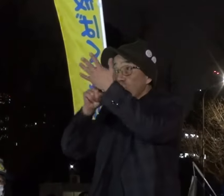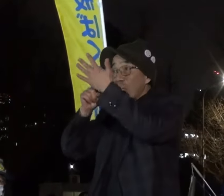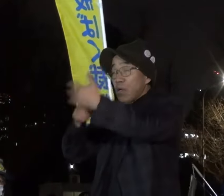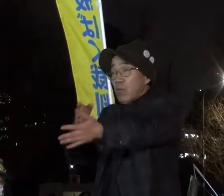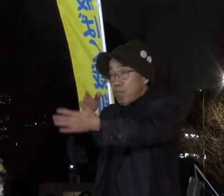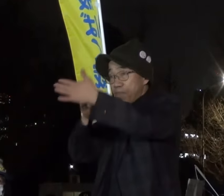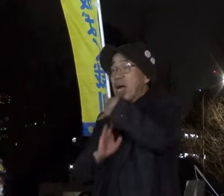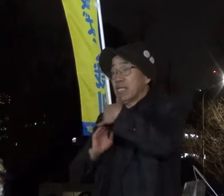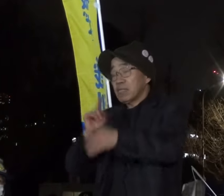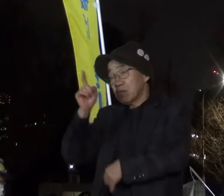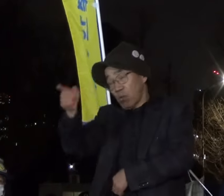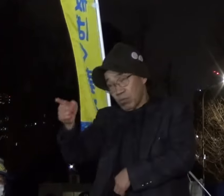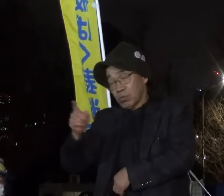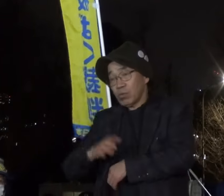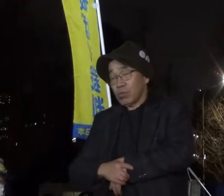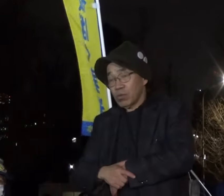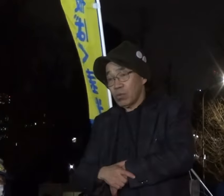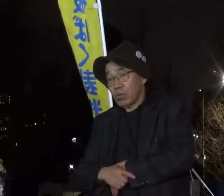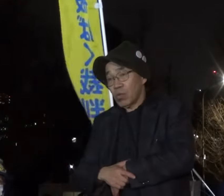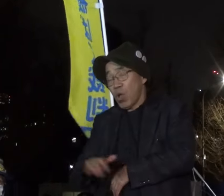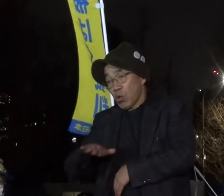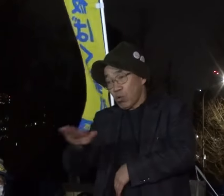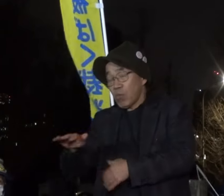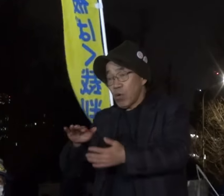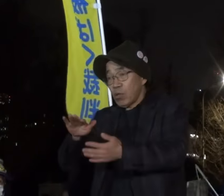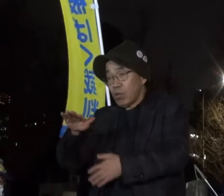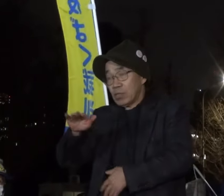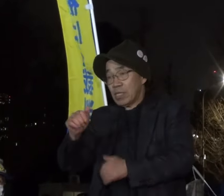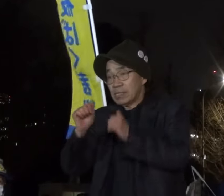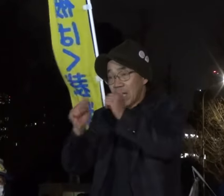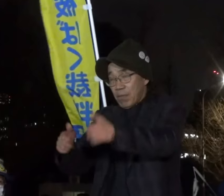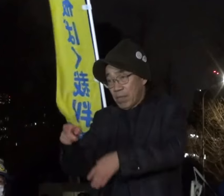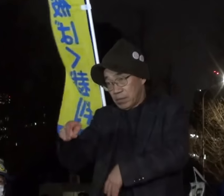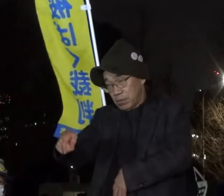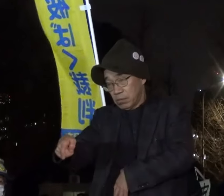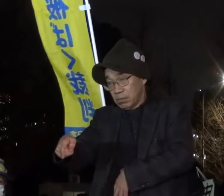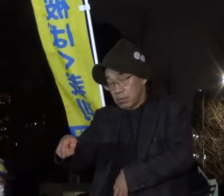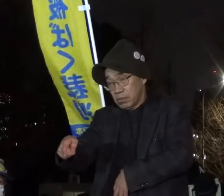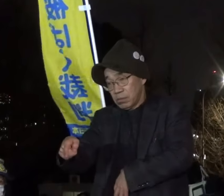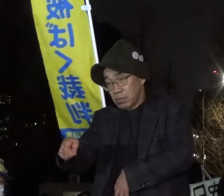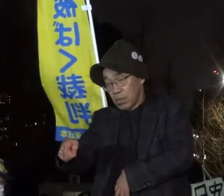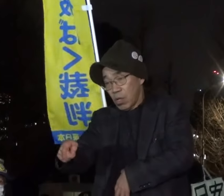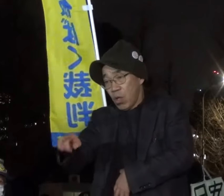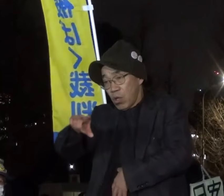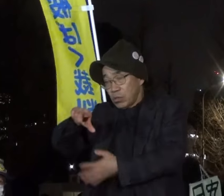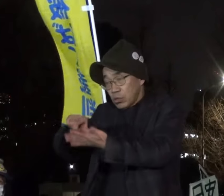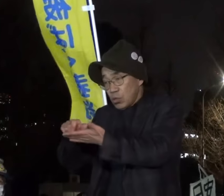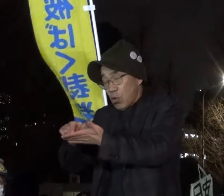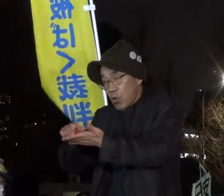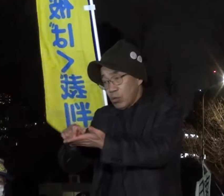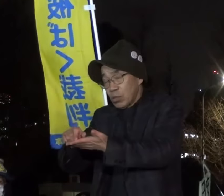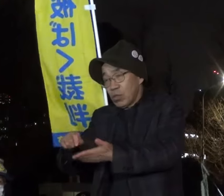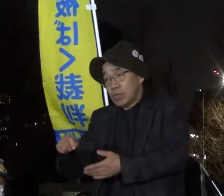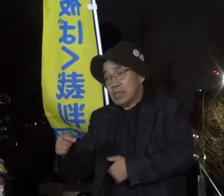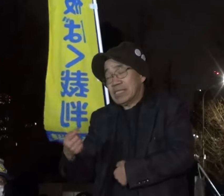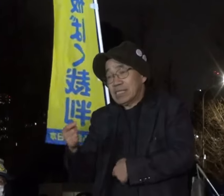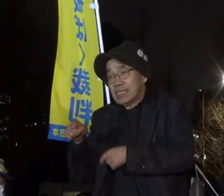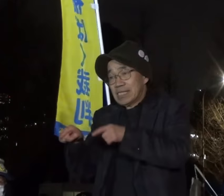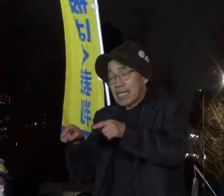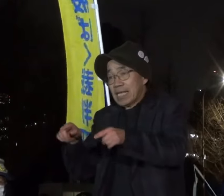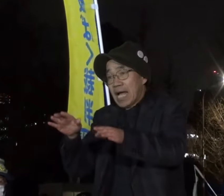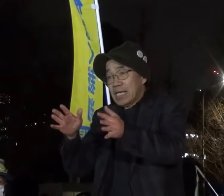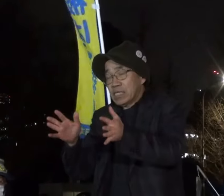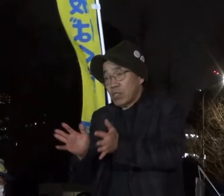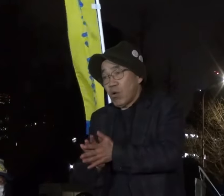ない。原告は、子ども裁判というのは、子どもたちに地方自治体の教育委員会にもっと放射能の少